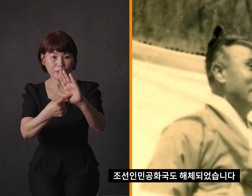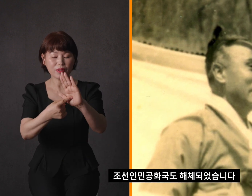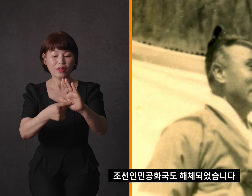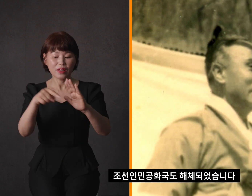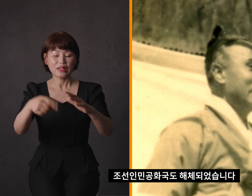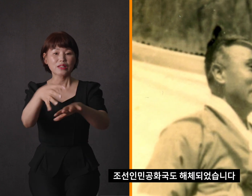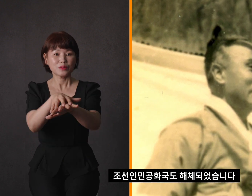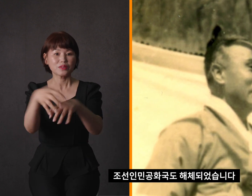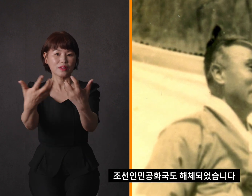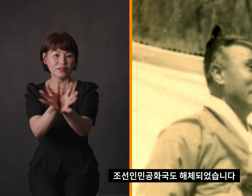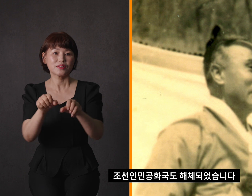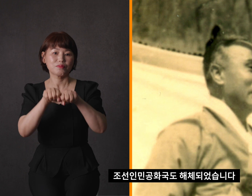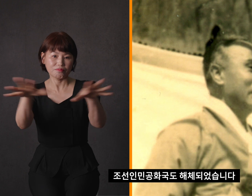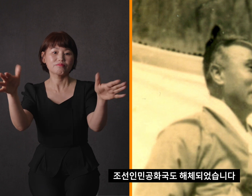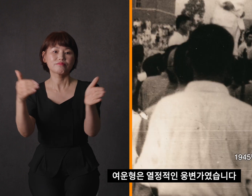조선인민공화국도 해체되었습니다.